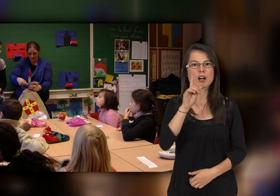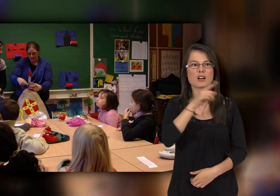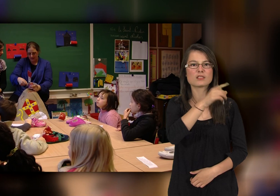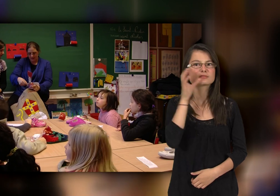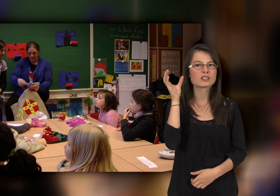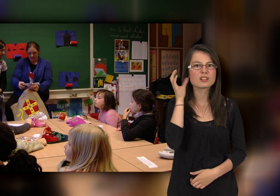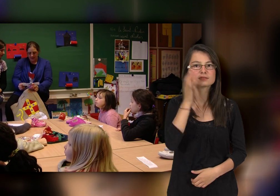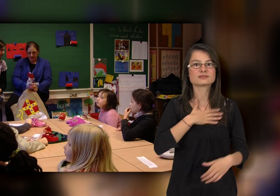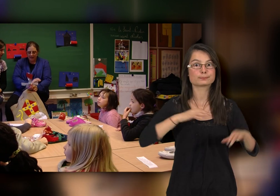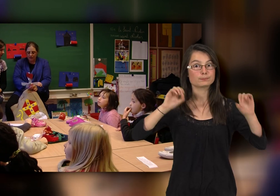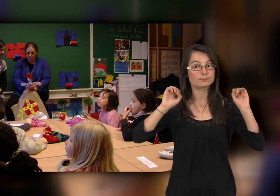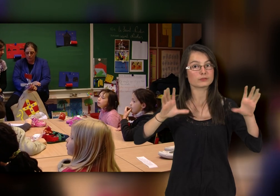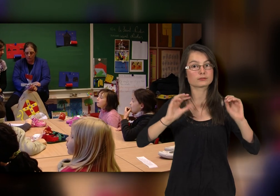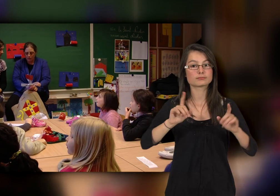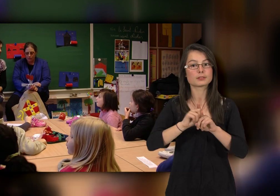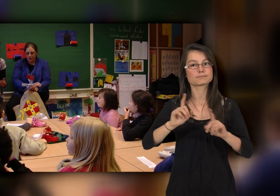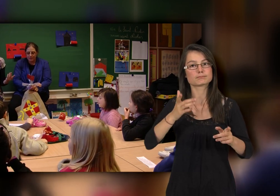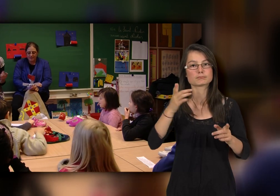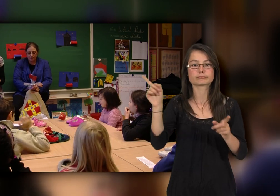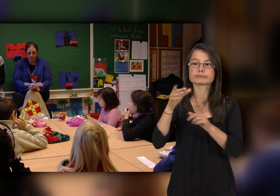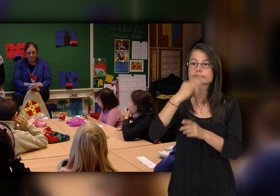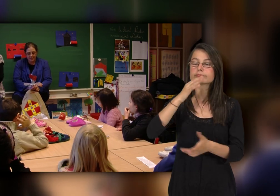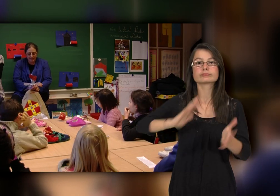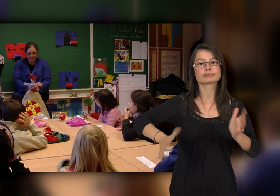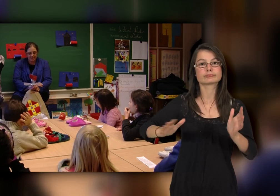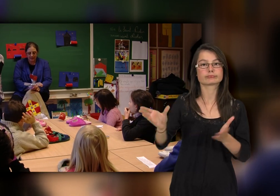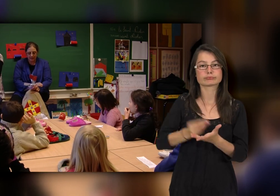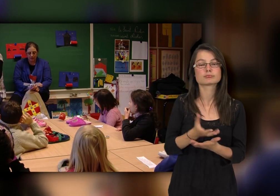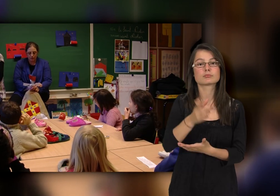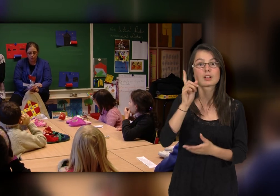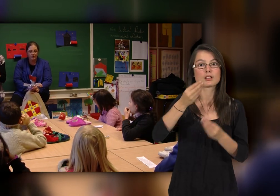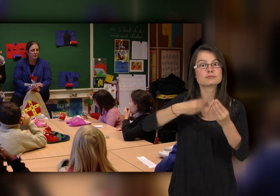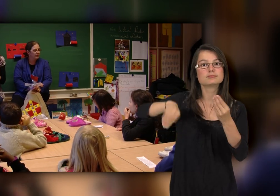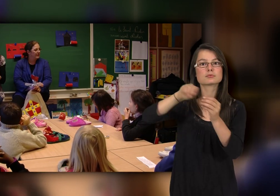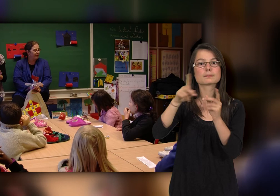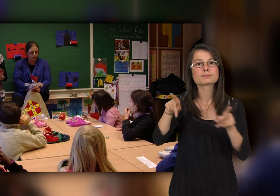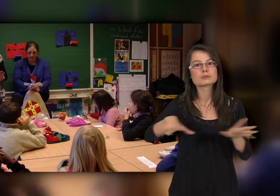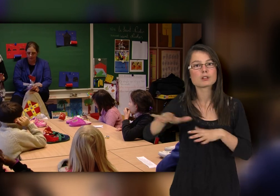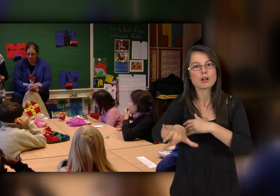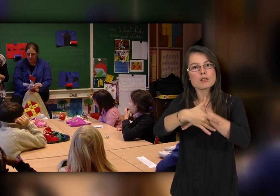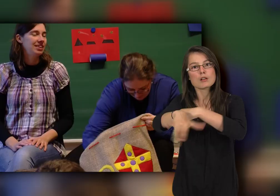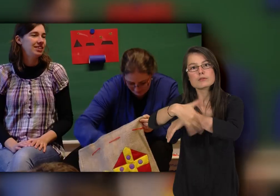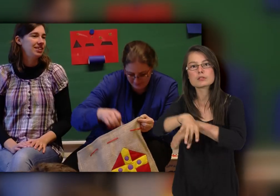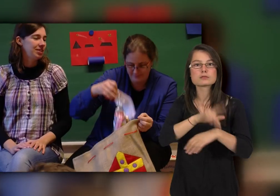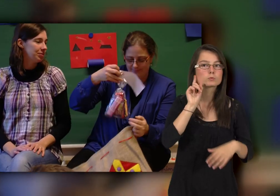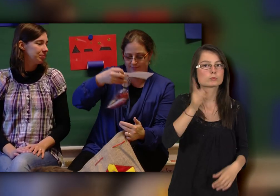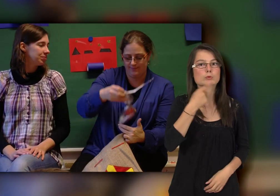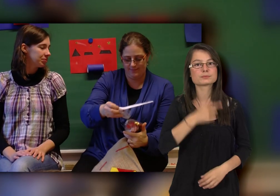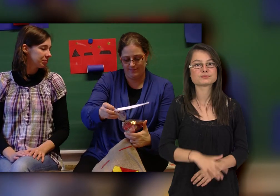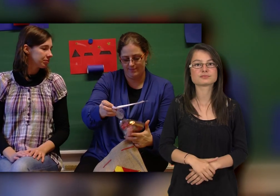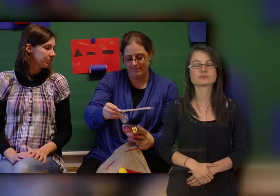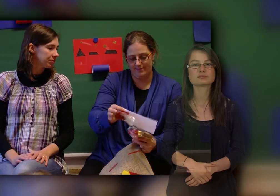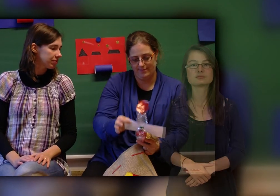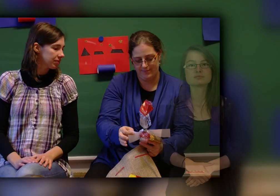Madame Céline, elle n'est pas interprète, elle est prof. Bon, je vous explique. C'est une prof qui entend et qui signe. La différence est très